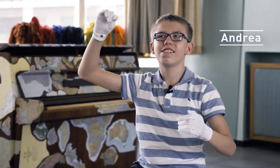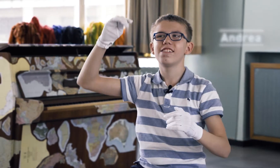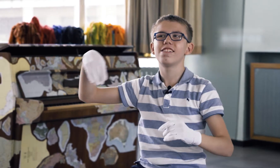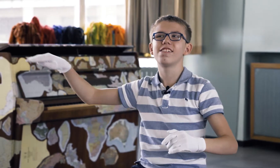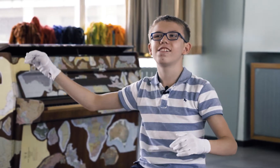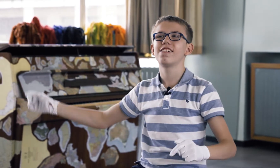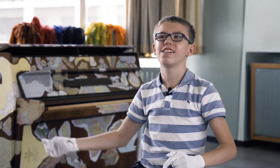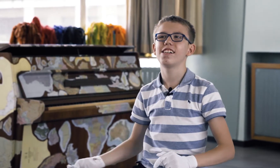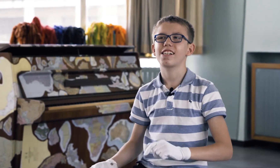oh,